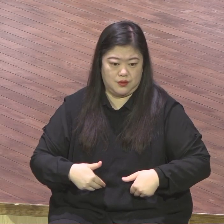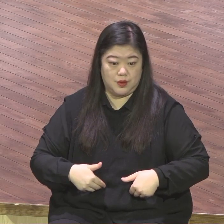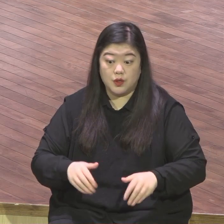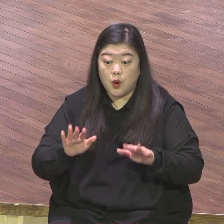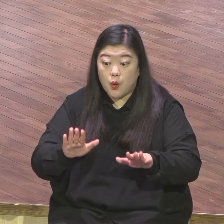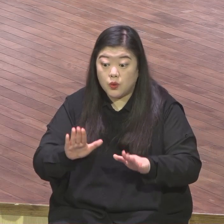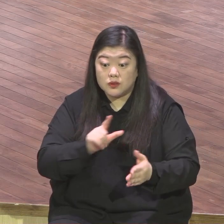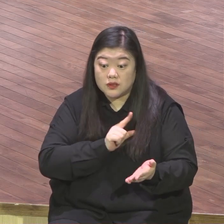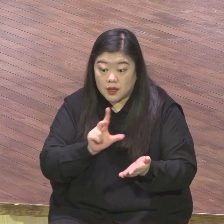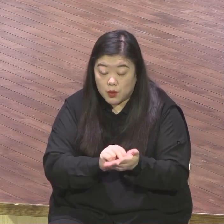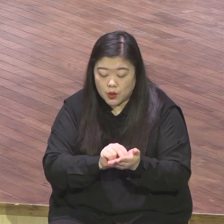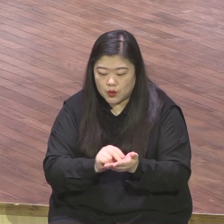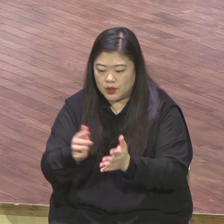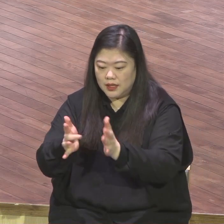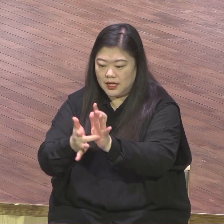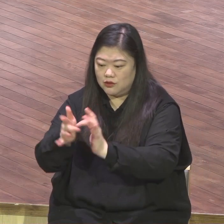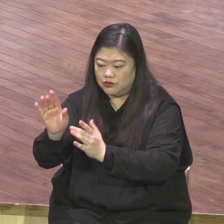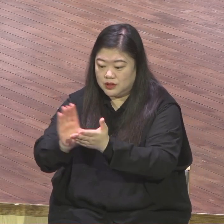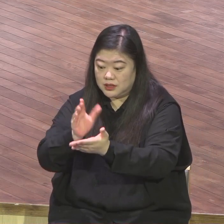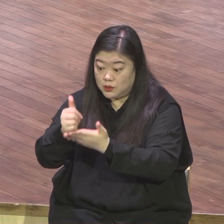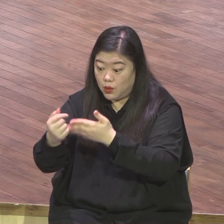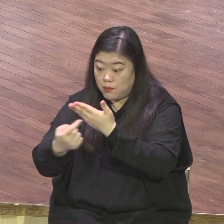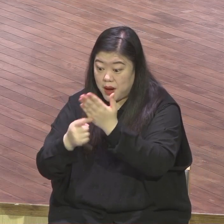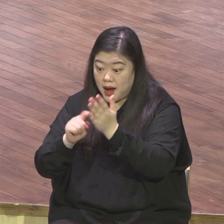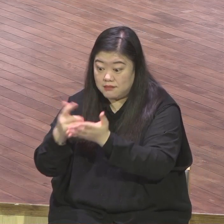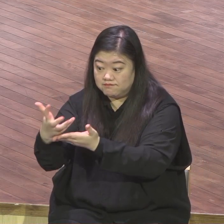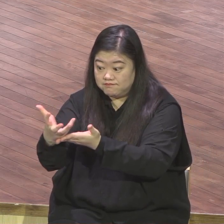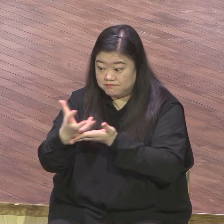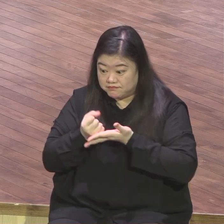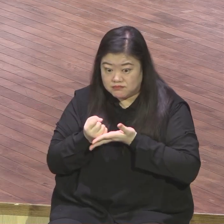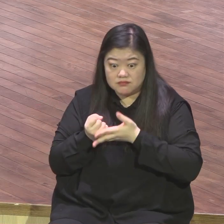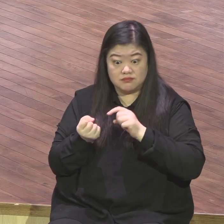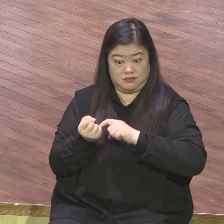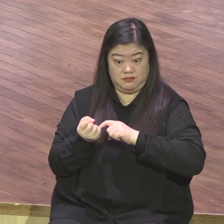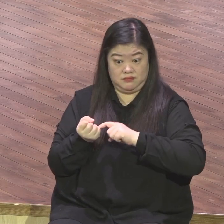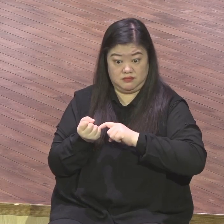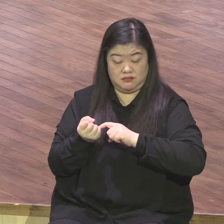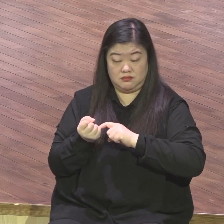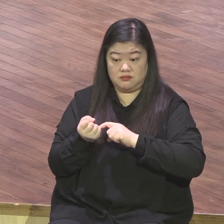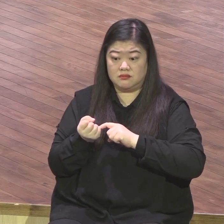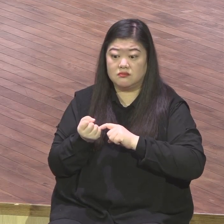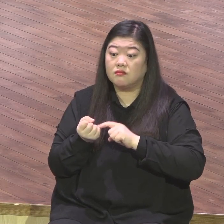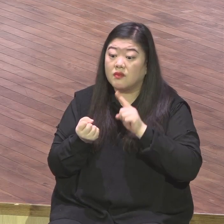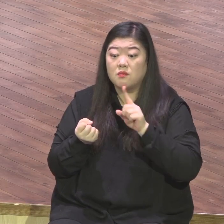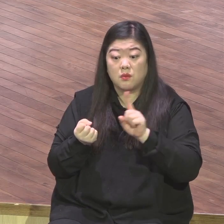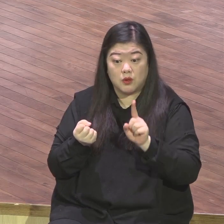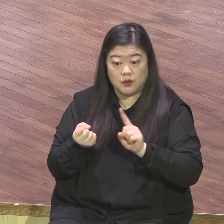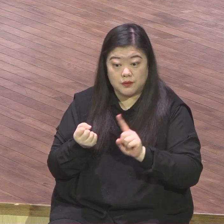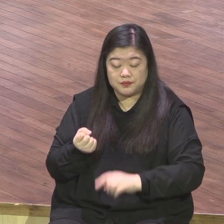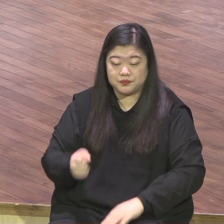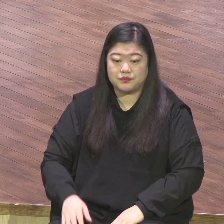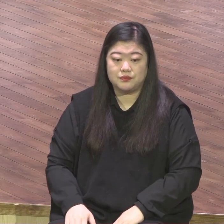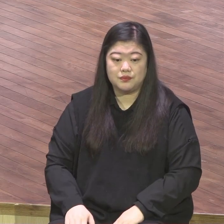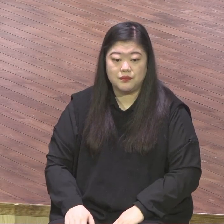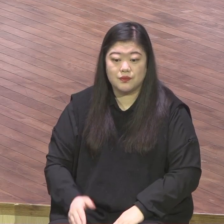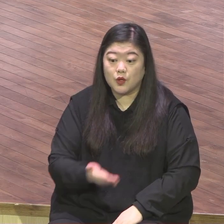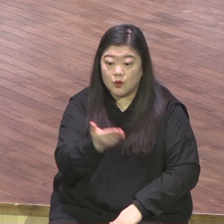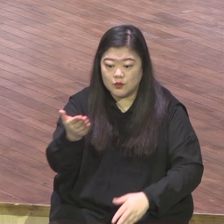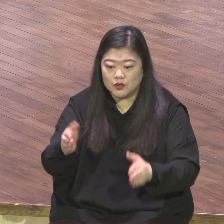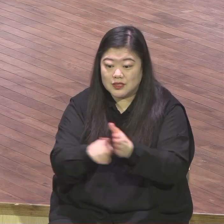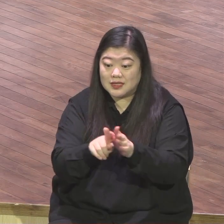그리스도 예수의 이 마음입니다. 자, 사실 신앙생활은요 그리스도 예수의 마음을